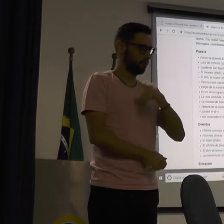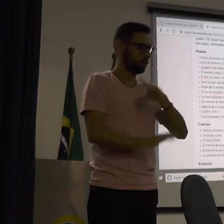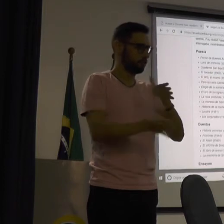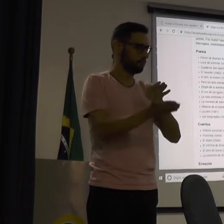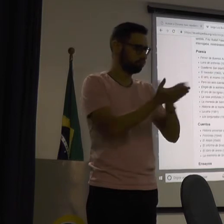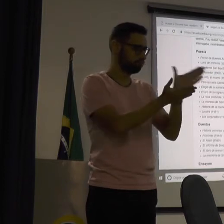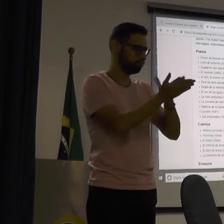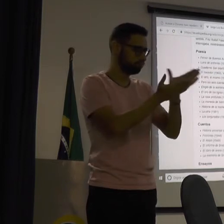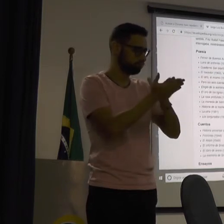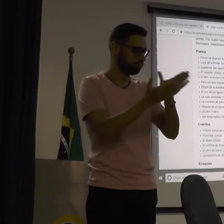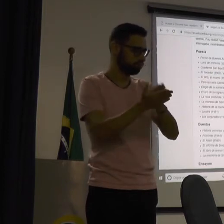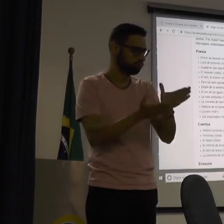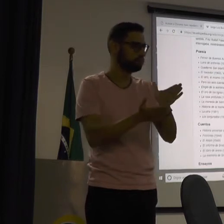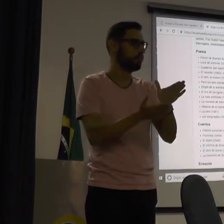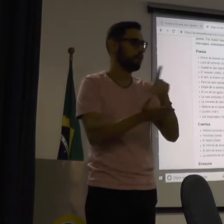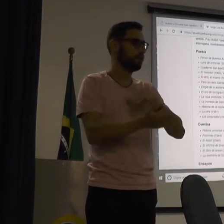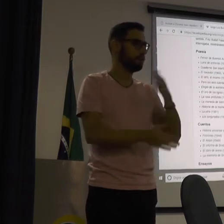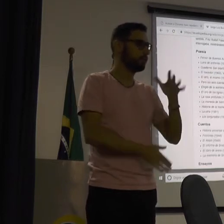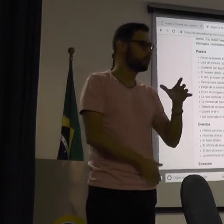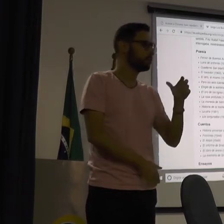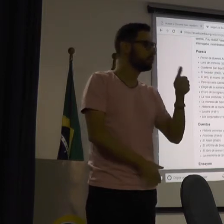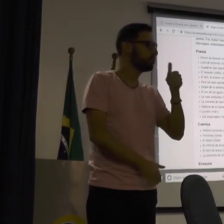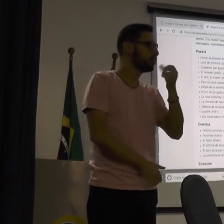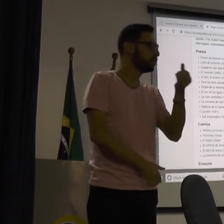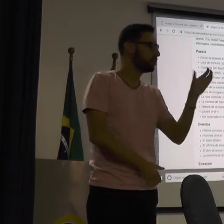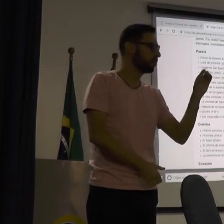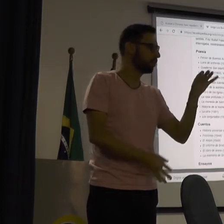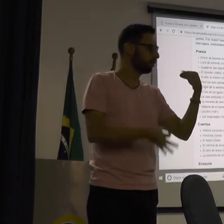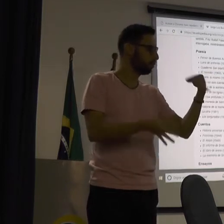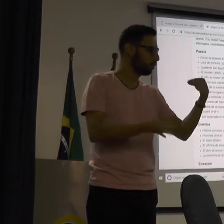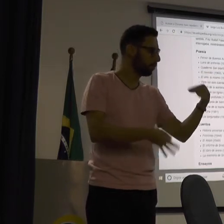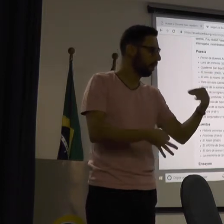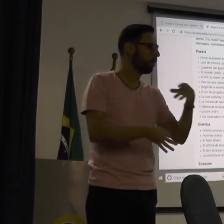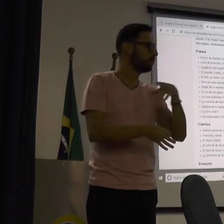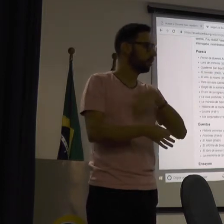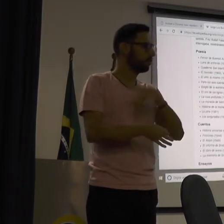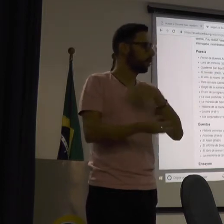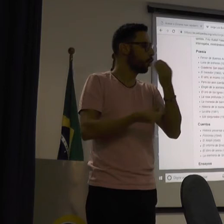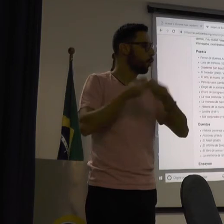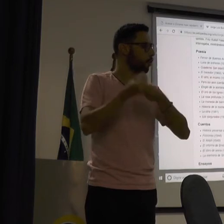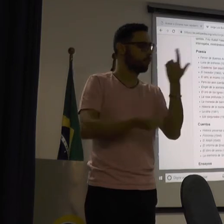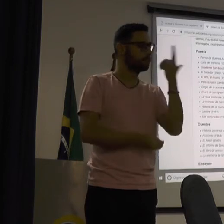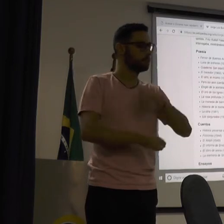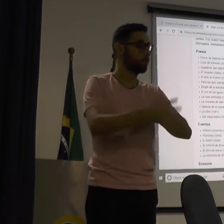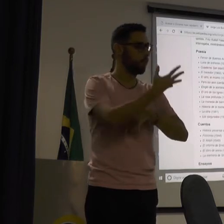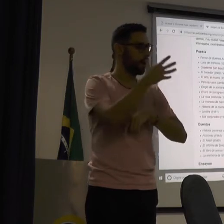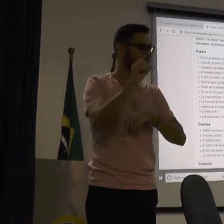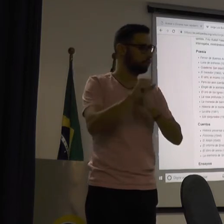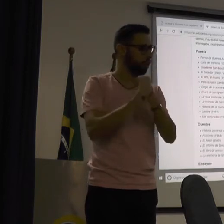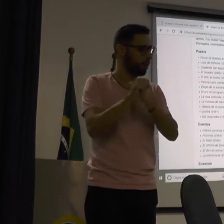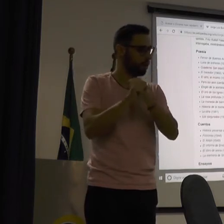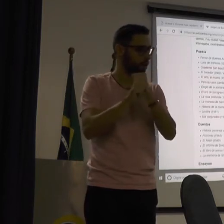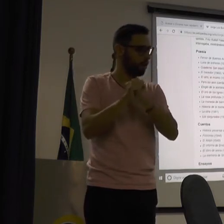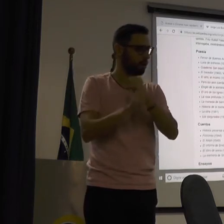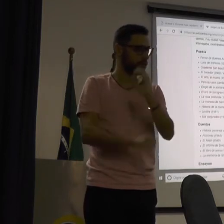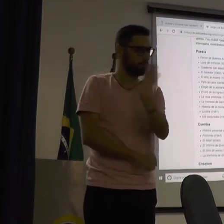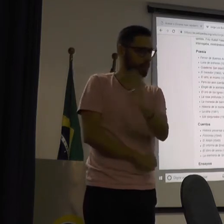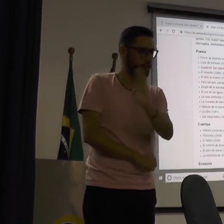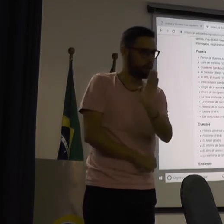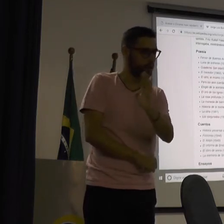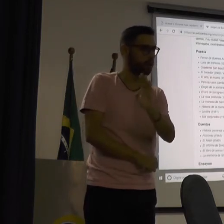tem mais ou menos 1.600 páginas, que são os diálogos que durante 40 anos o